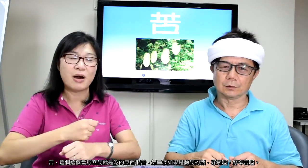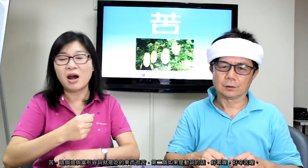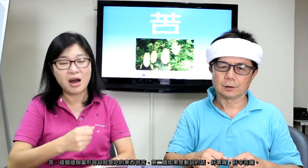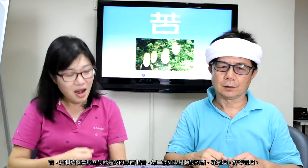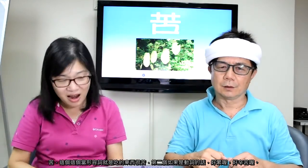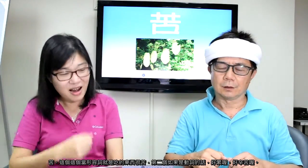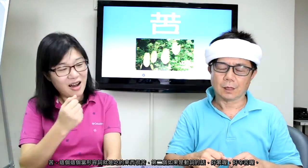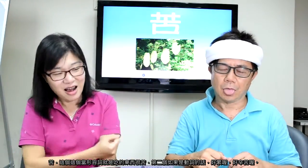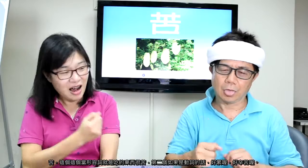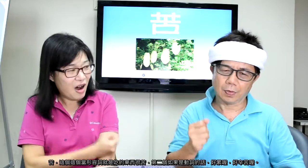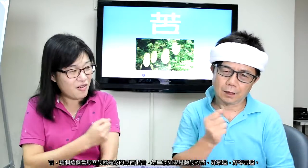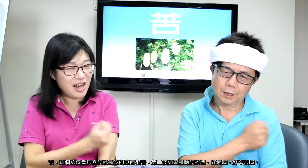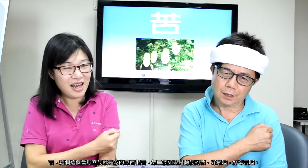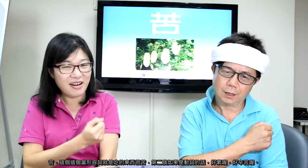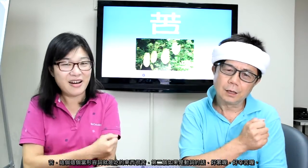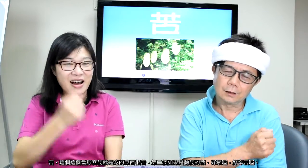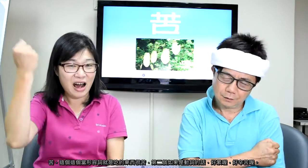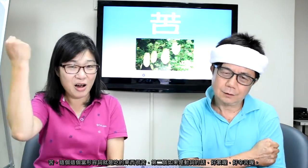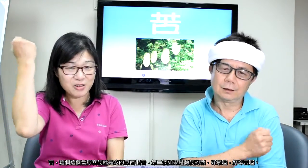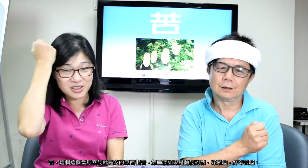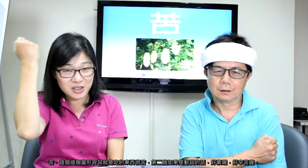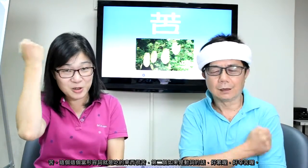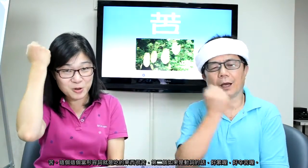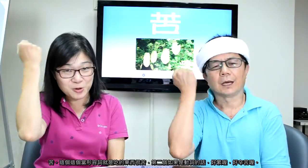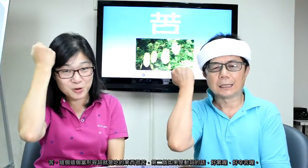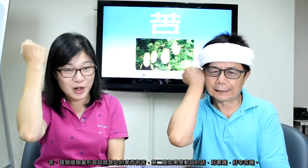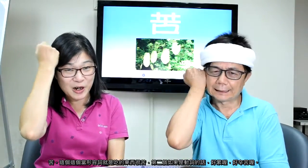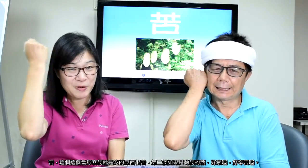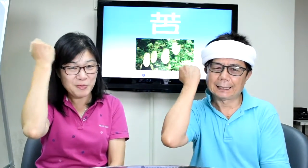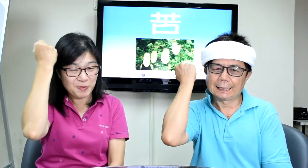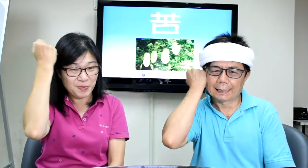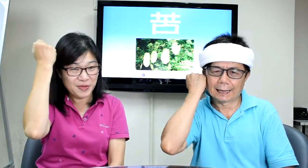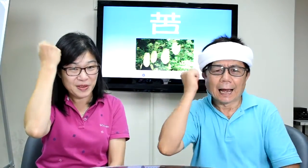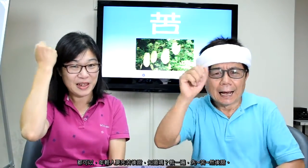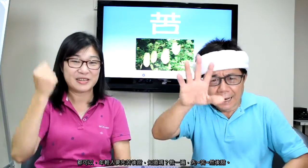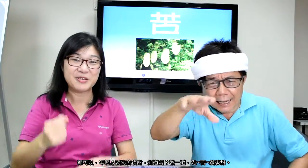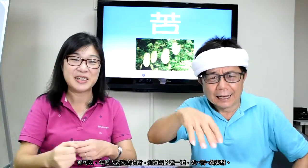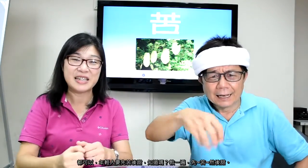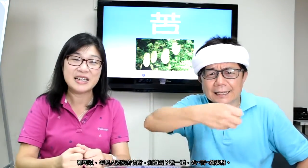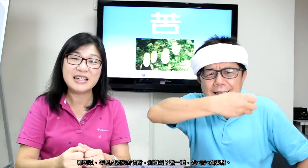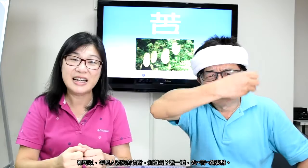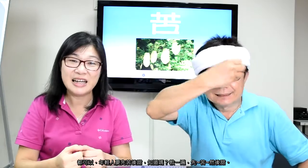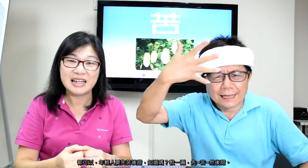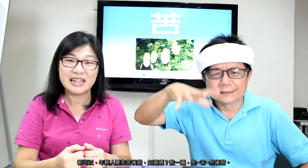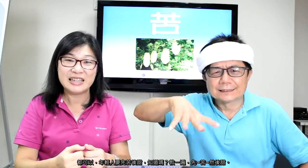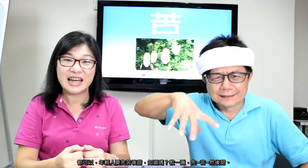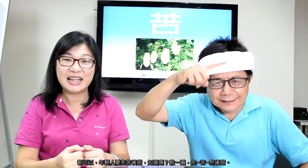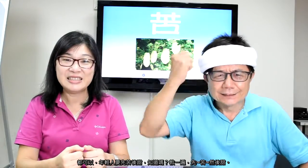话，好累哦，好辛苦哦，都可以。年